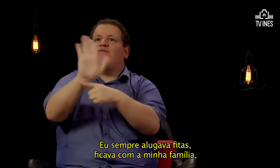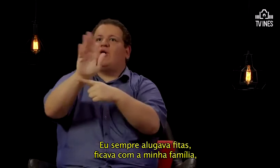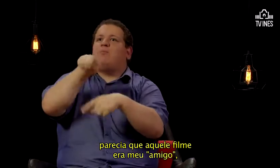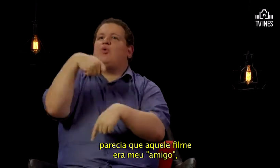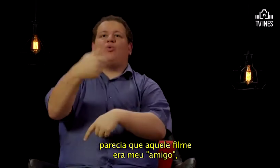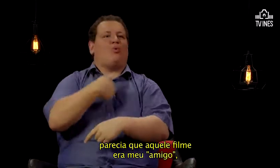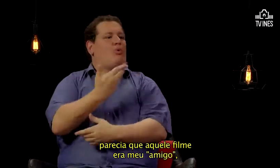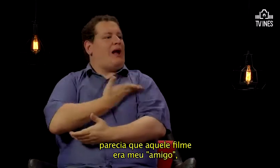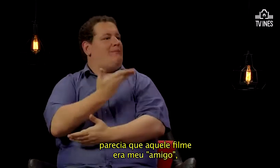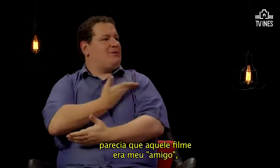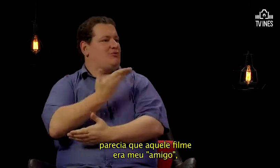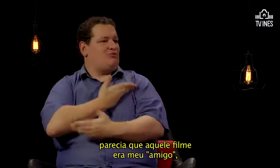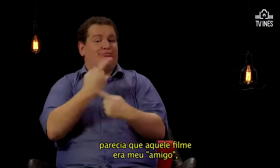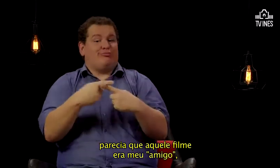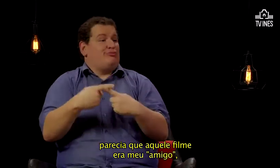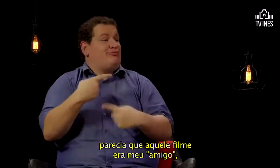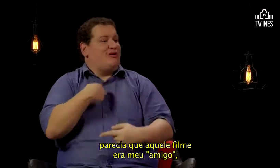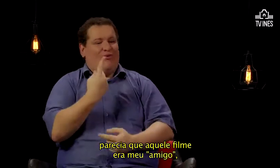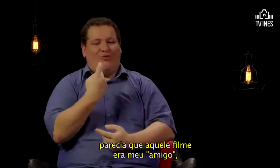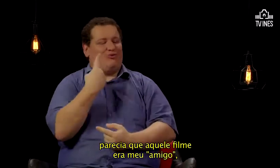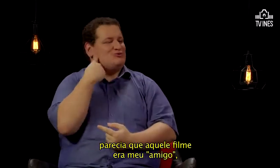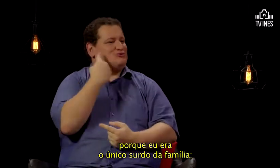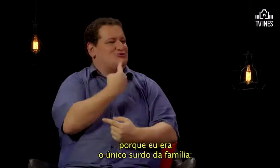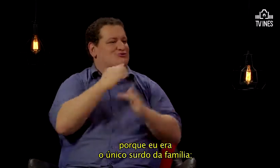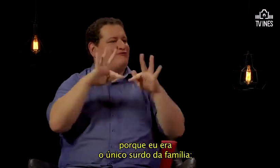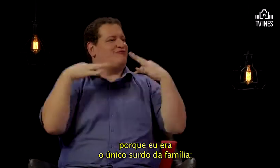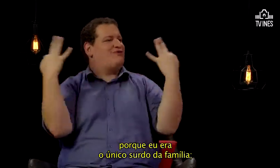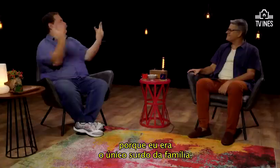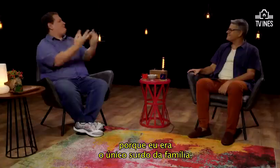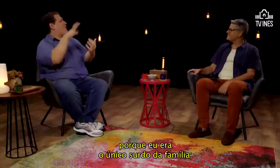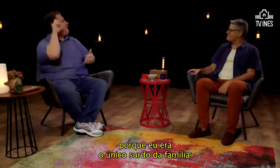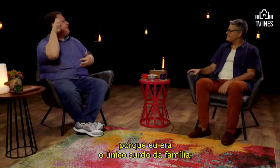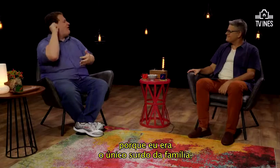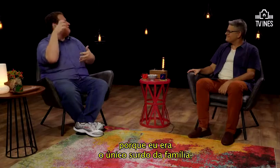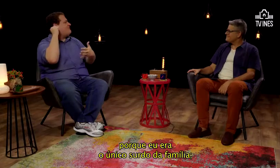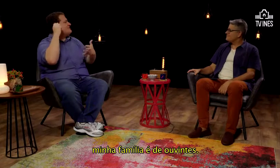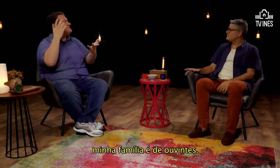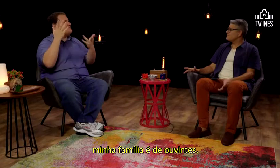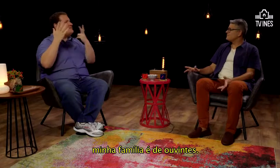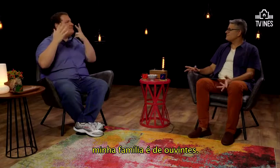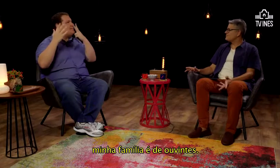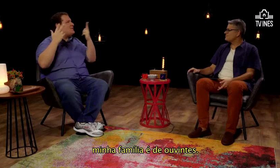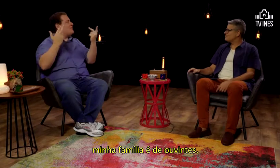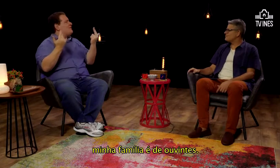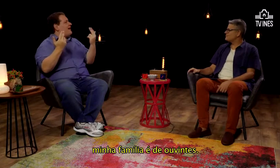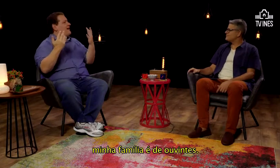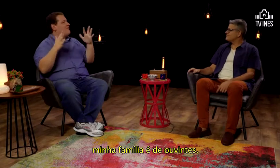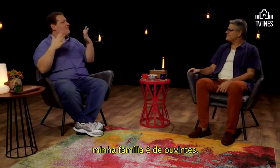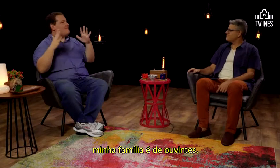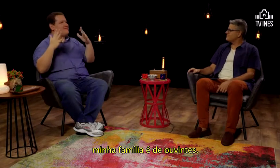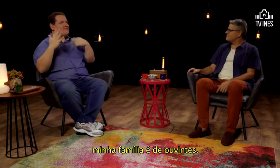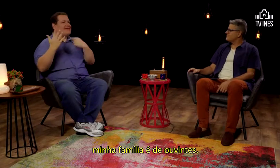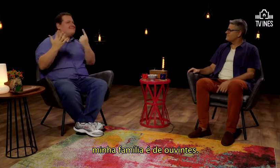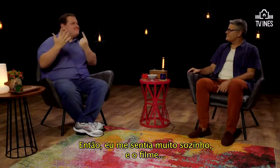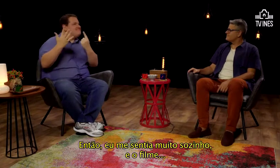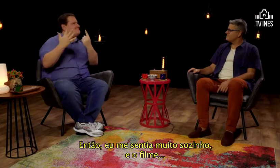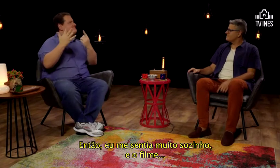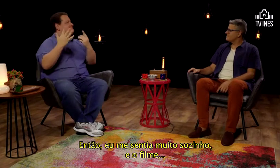família. Parecia que aquele filme era o meu amigo, porque eu era o único surdo da família, uma família de ouvintes. Então, eu me